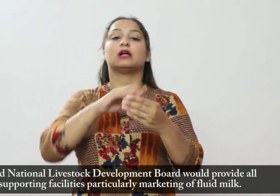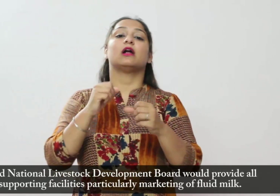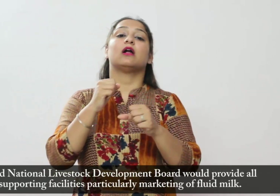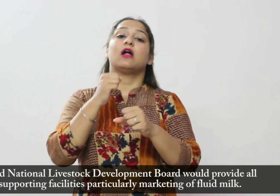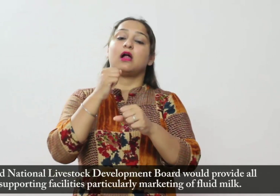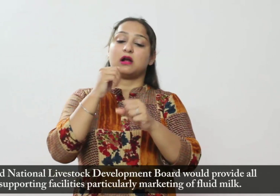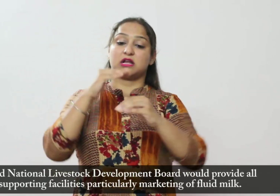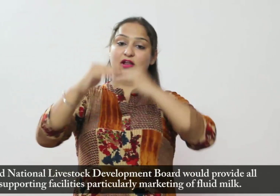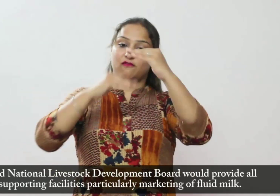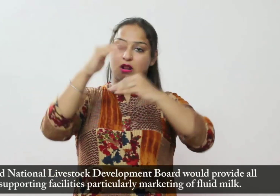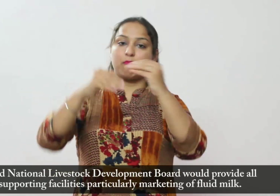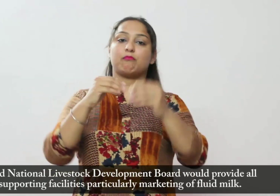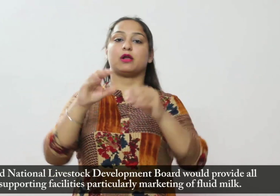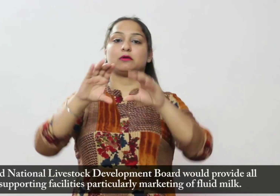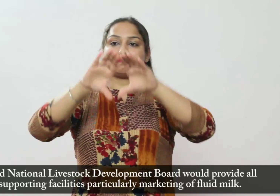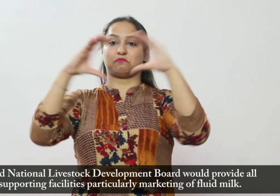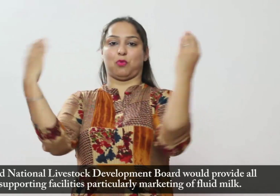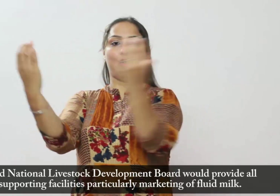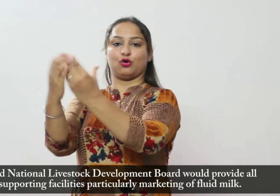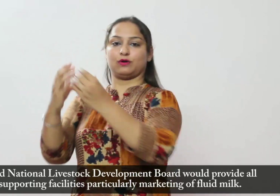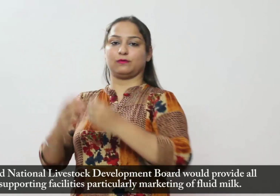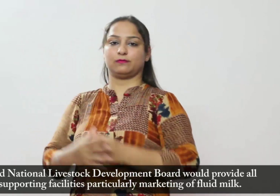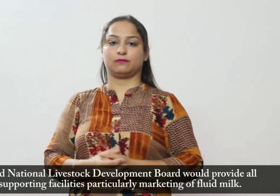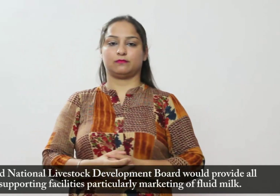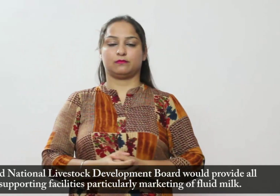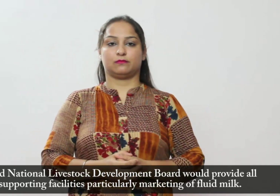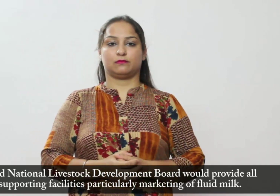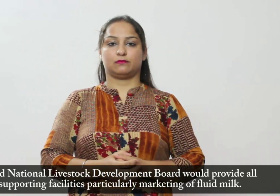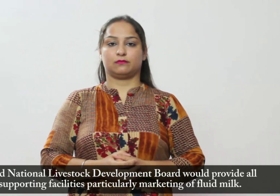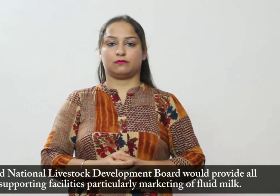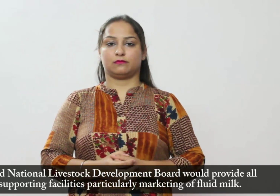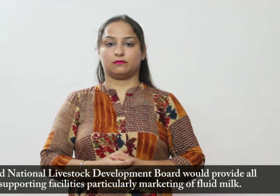से द्रव दूध का विपणन करता है।